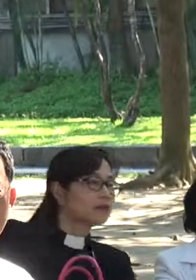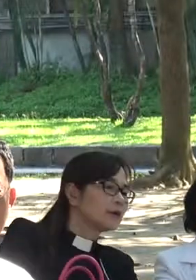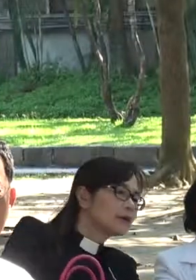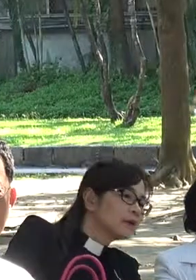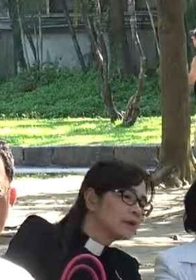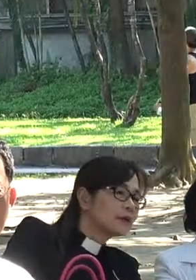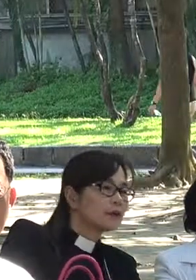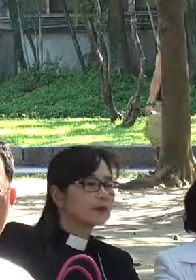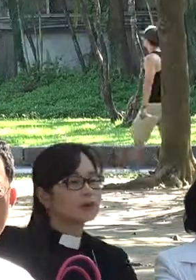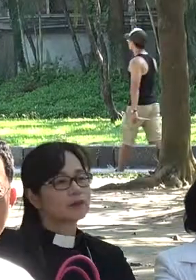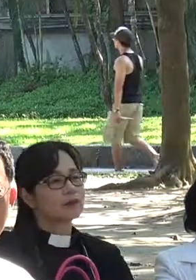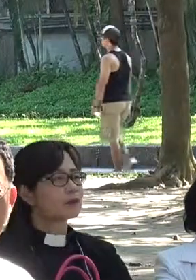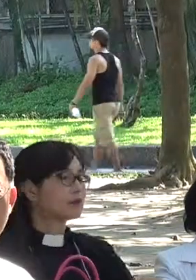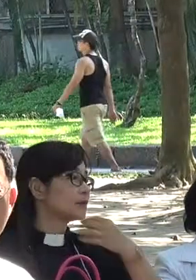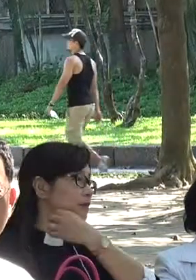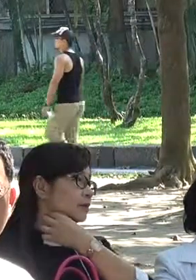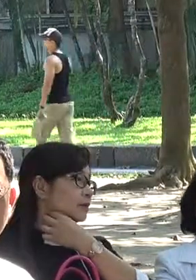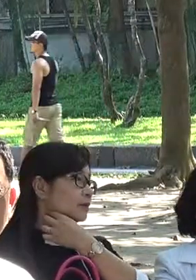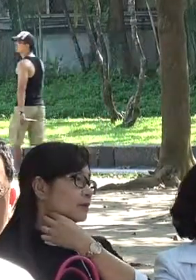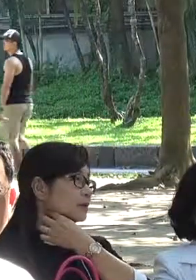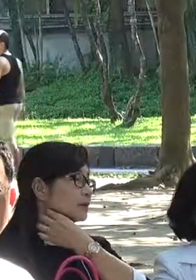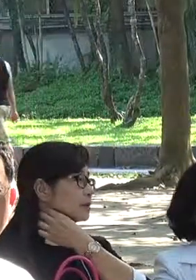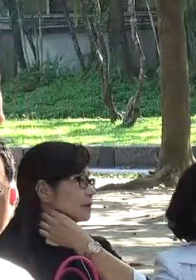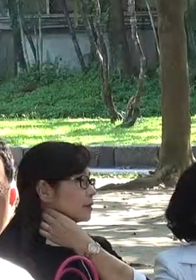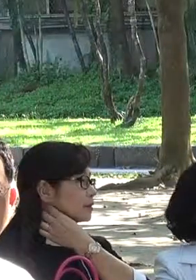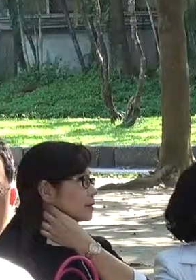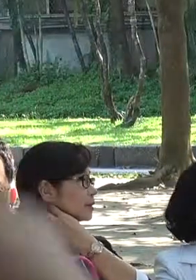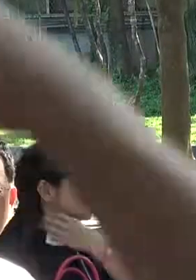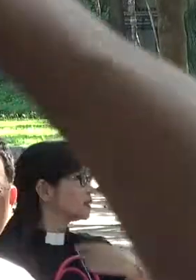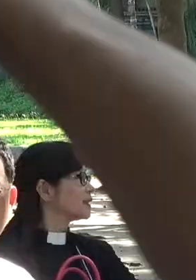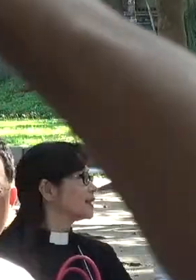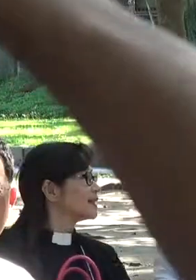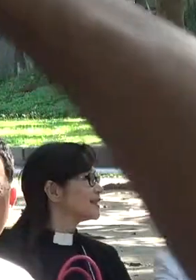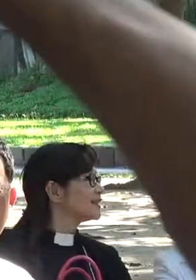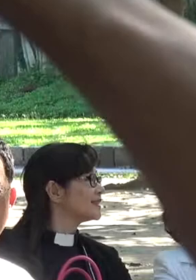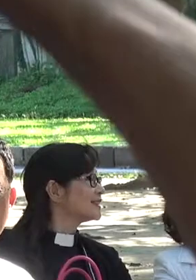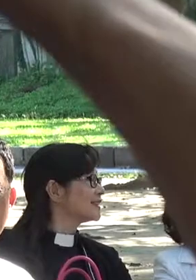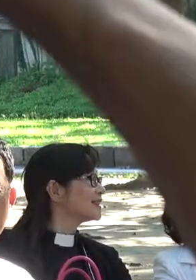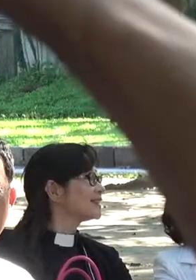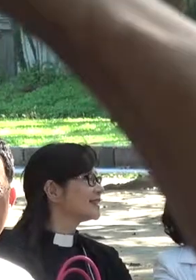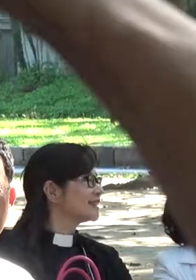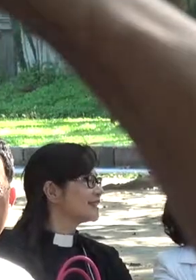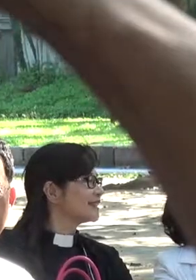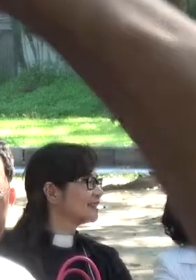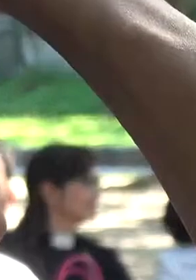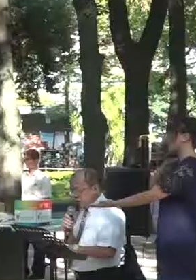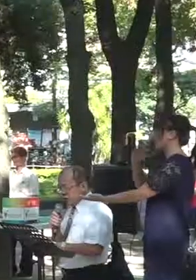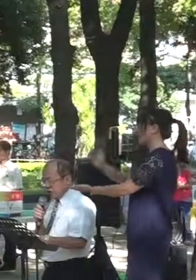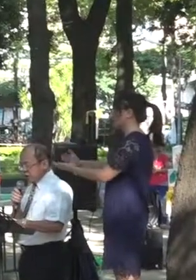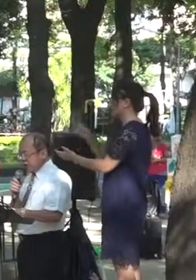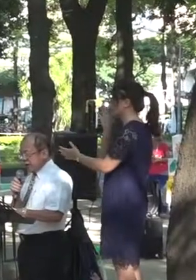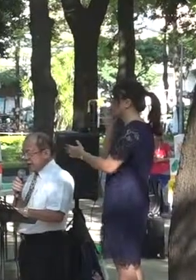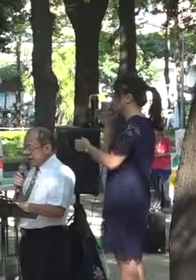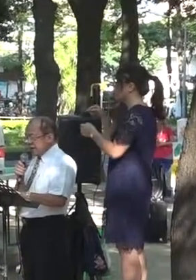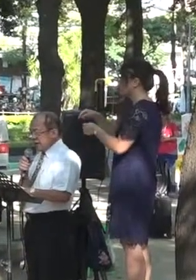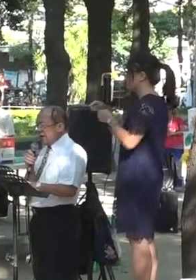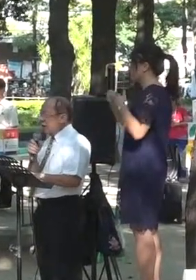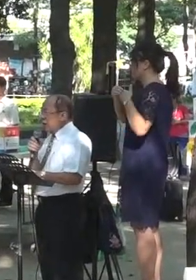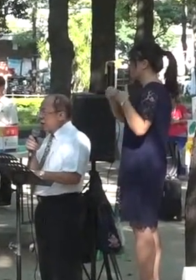导，真感谢咱的天父上帝丰恩，咱的主耶稣基督的带